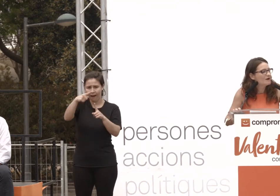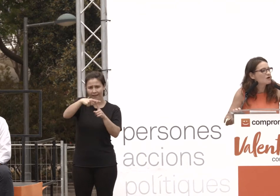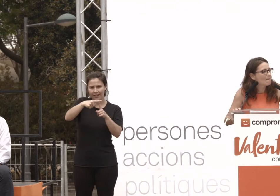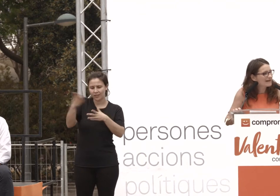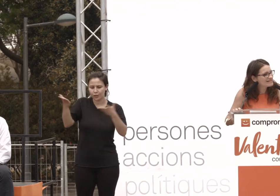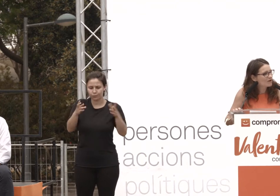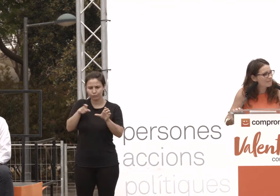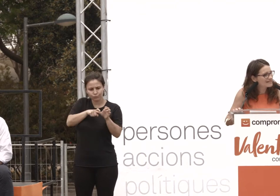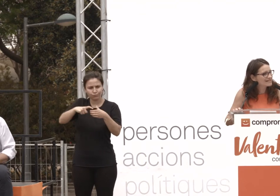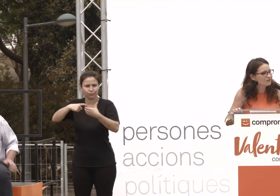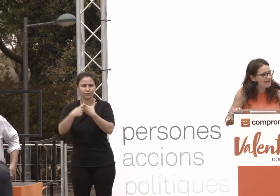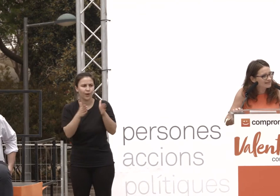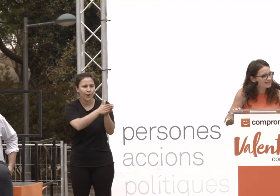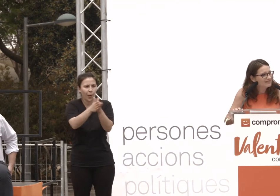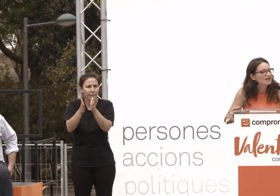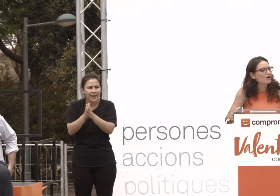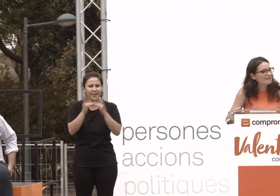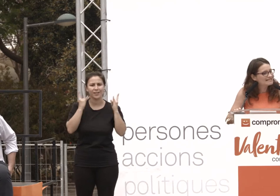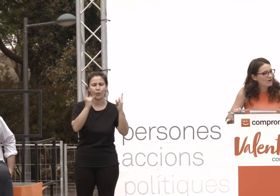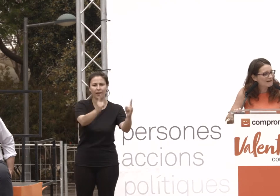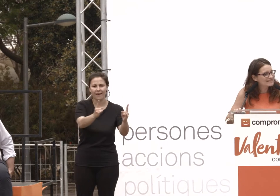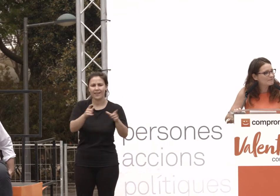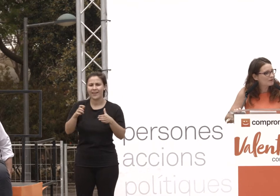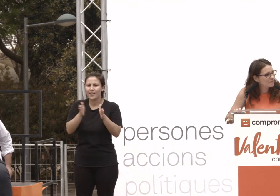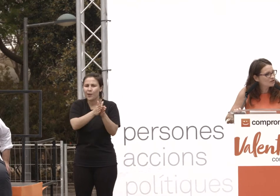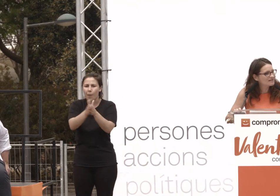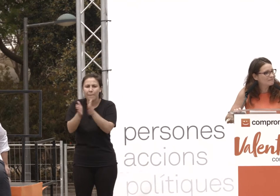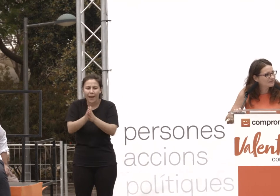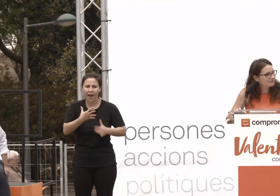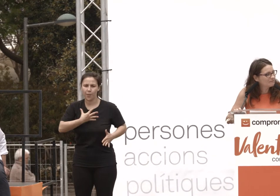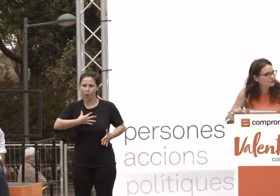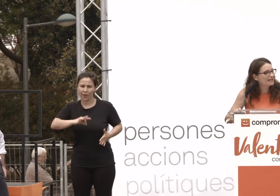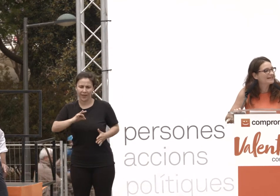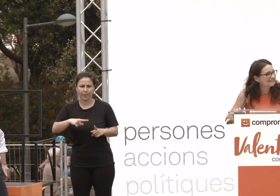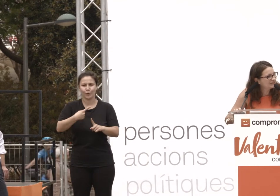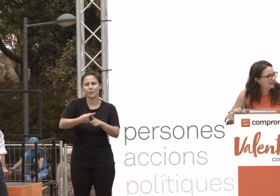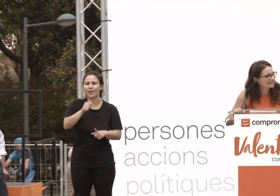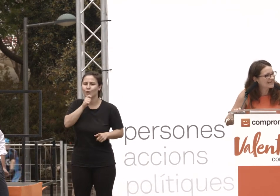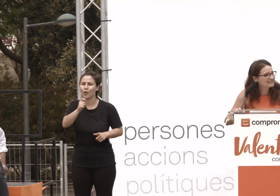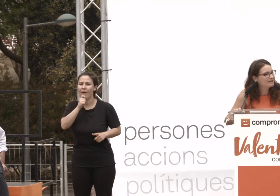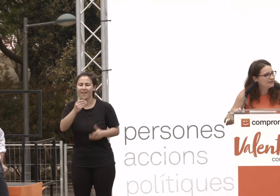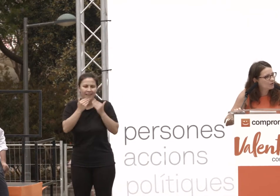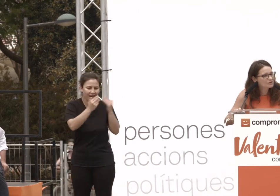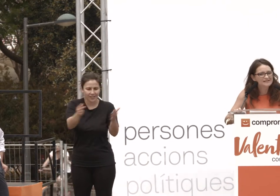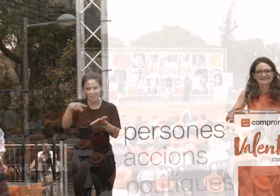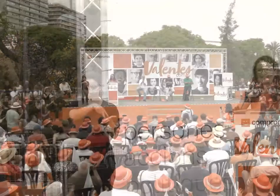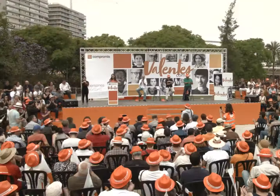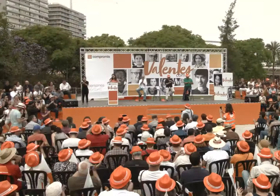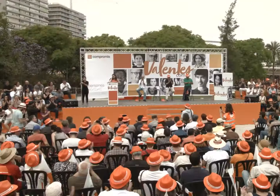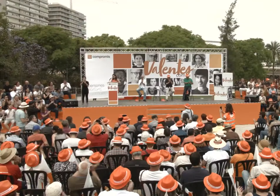acompanyeu, companys i companyes del Botànic, companys i companyes de Podemos i del PSPB-PSOE. Gràcies per estar ací,